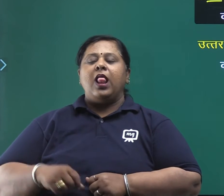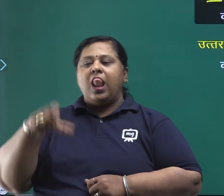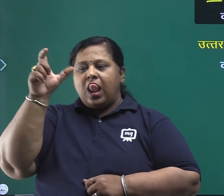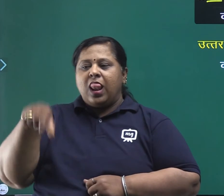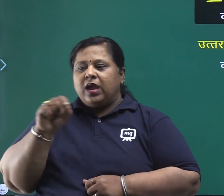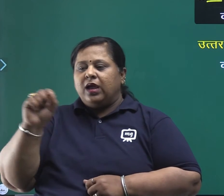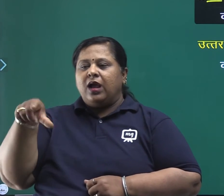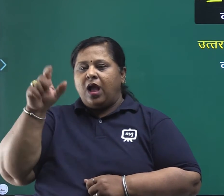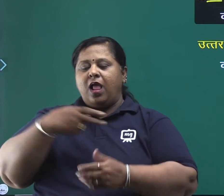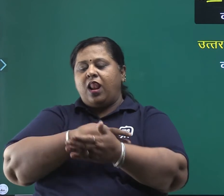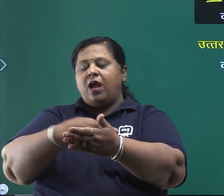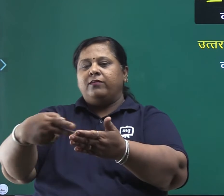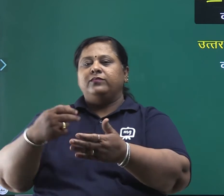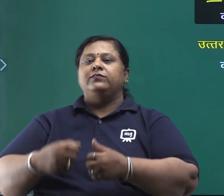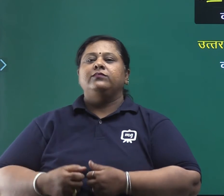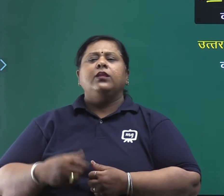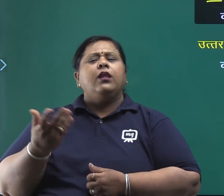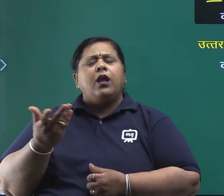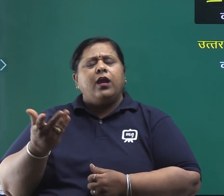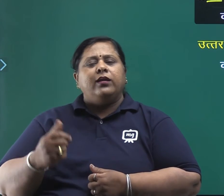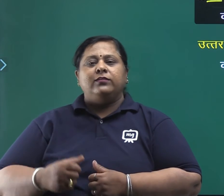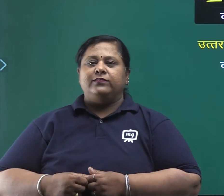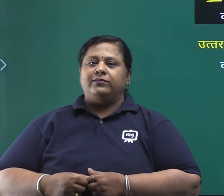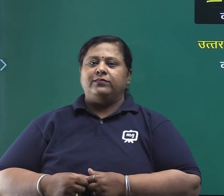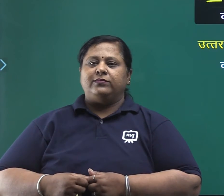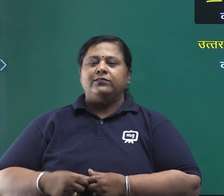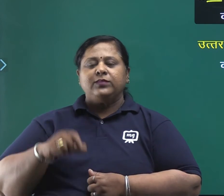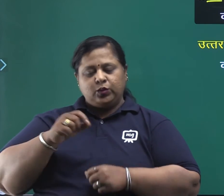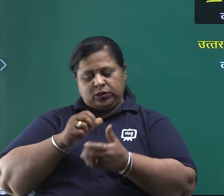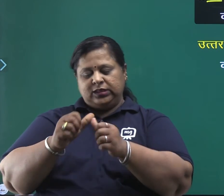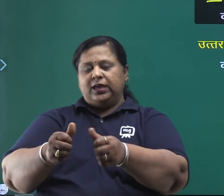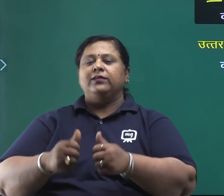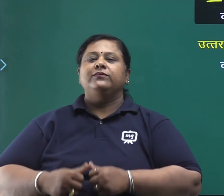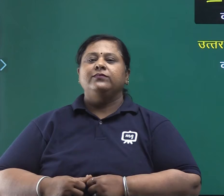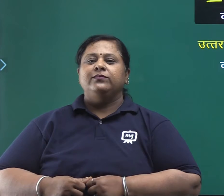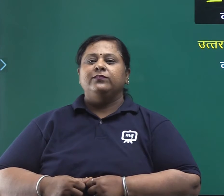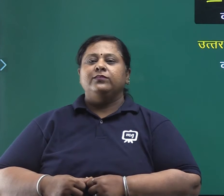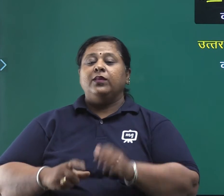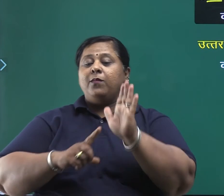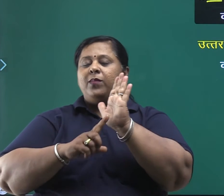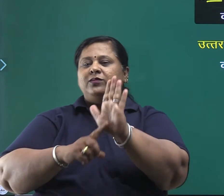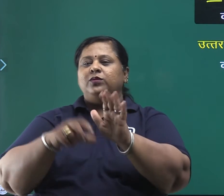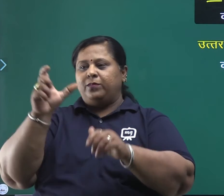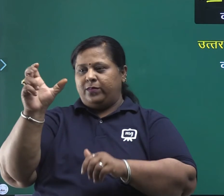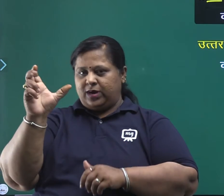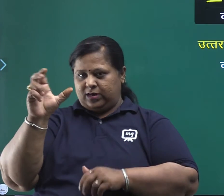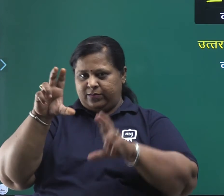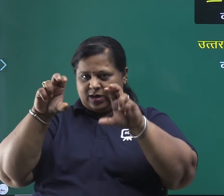लेखक का नाम क्या है? उत्तर है प्रस्तुत पाठ के